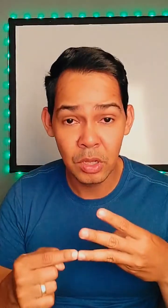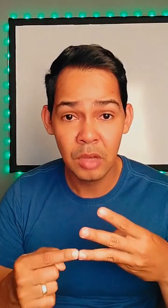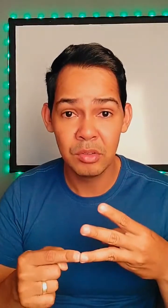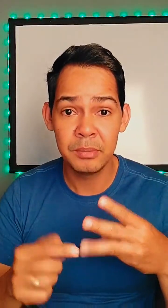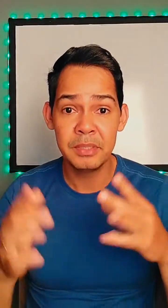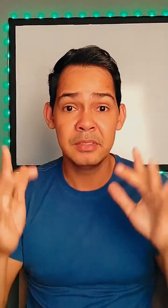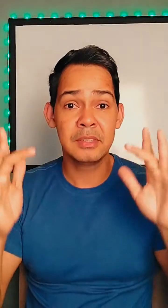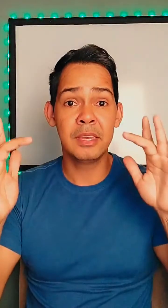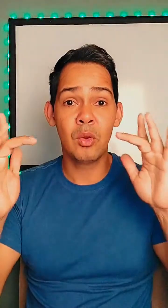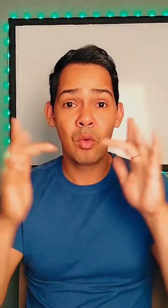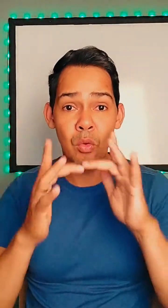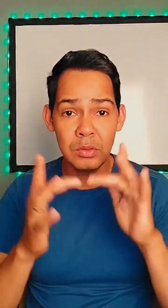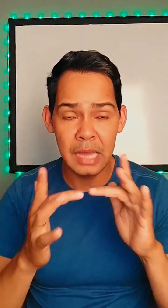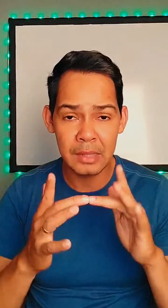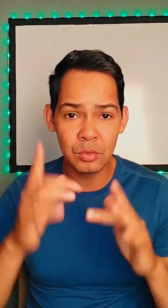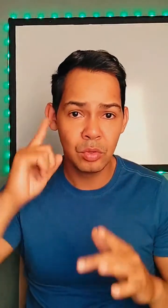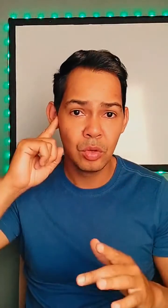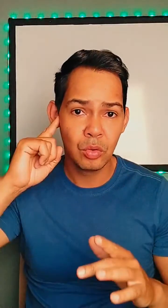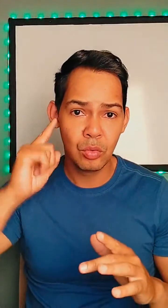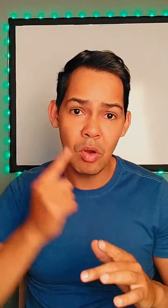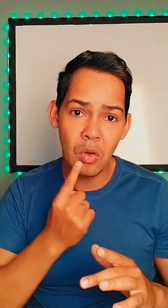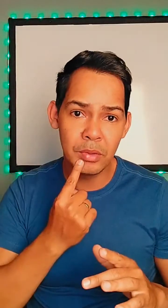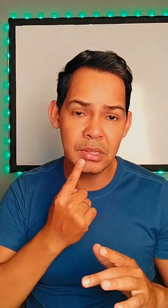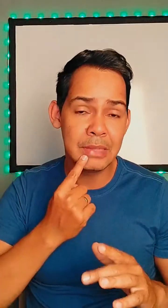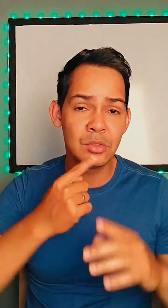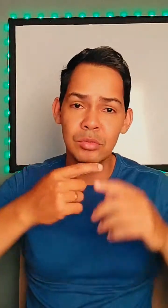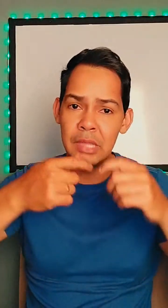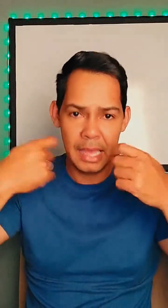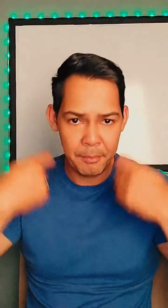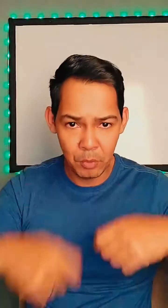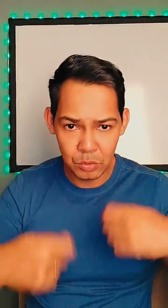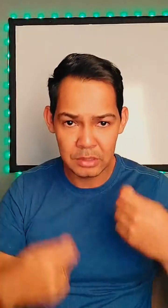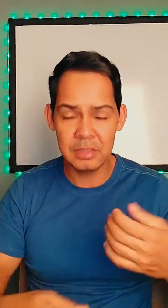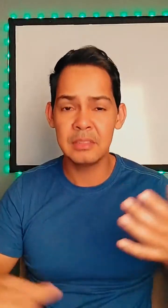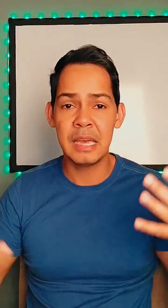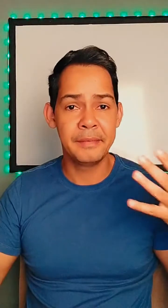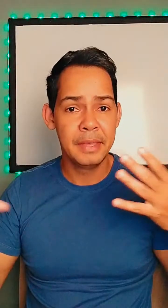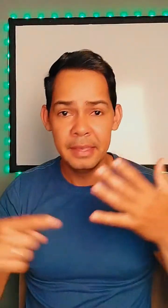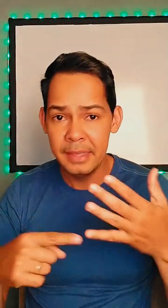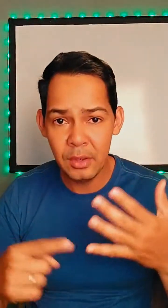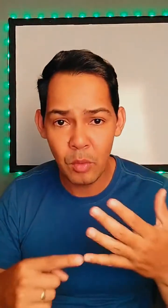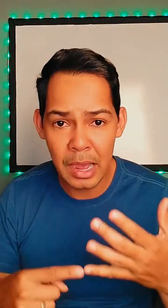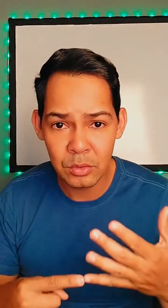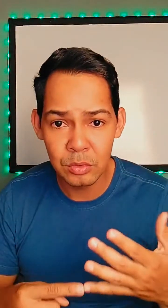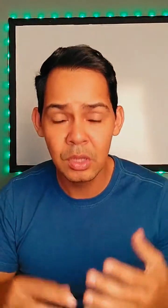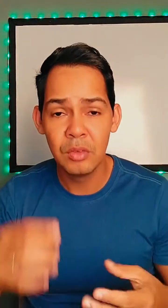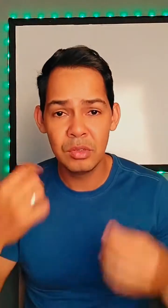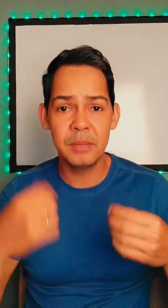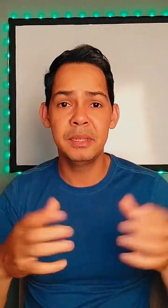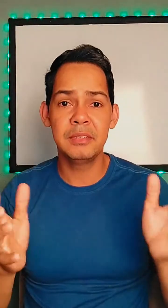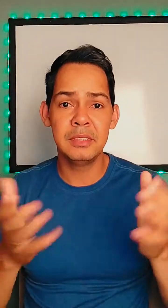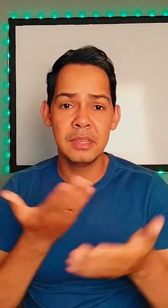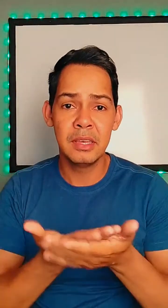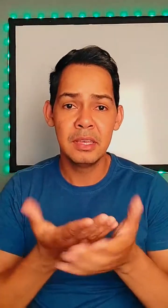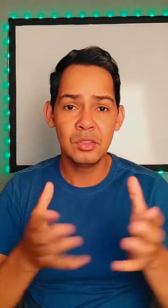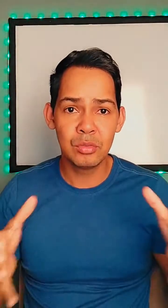você precisa ter contato com a comunidade surda. É muito necessário. E quarto, você precisa estudar